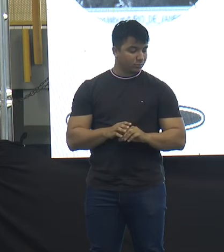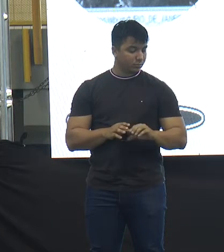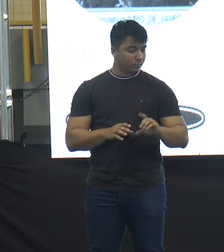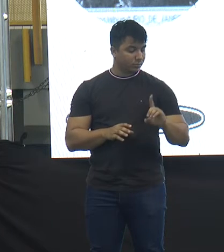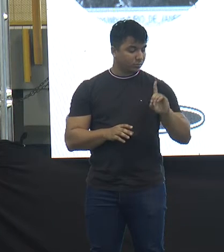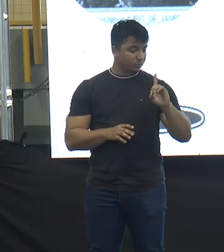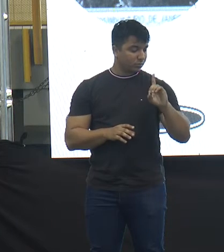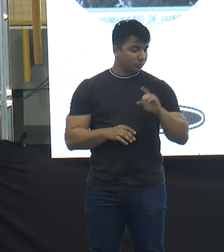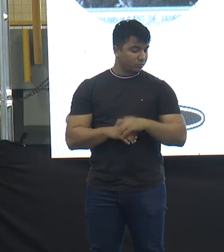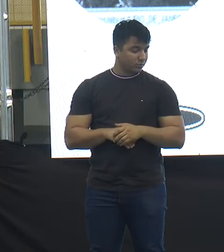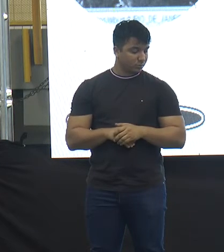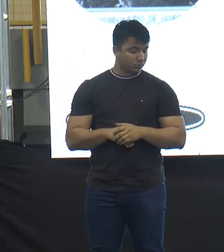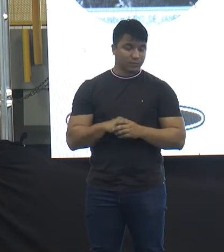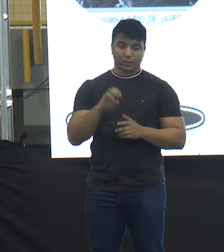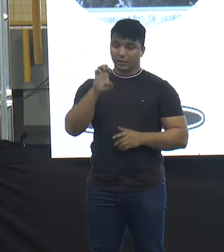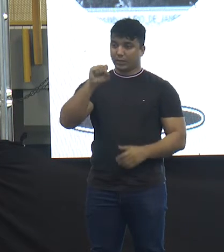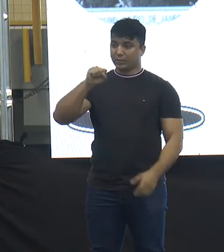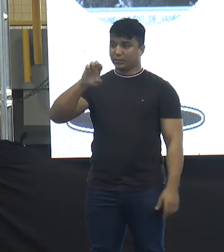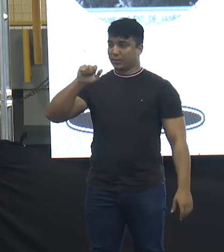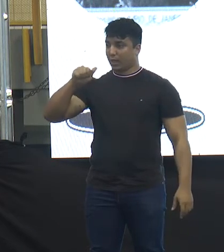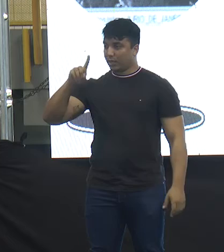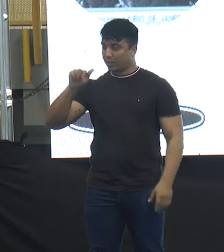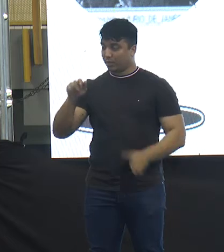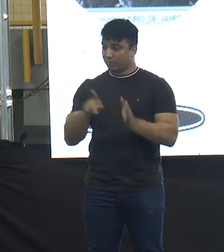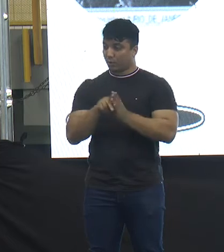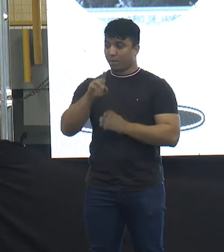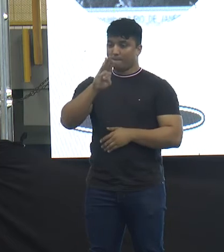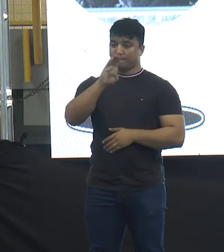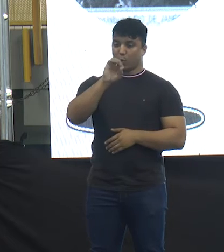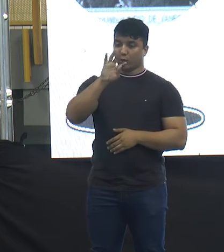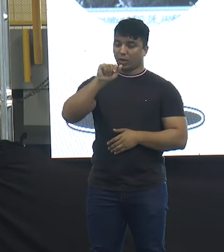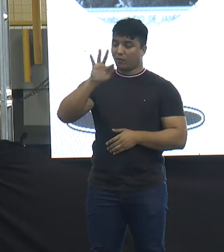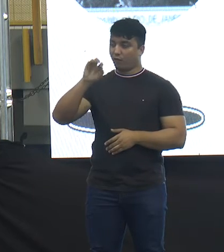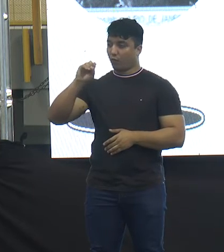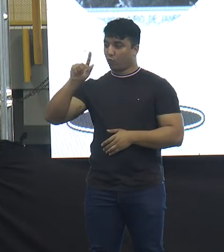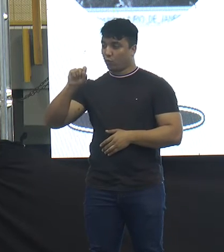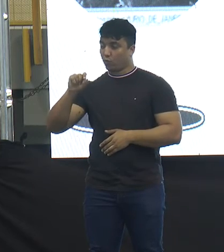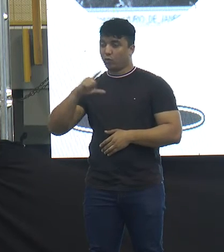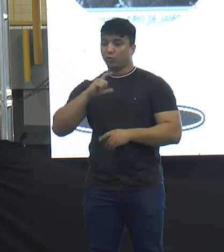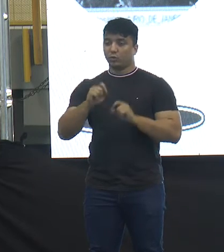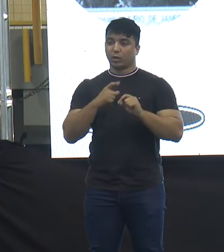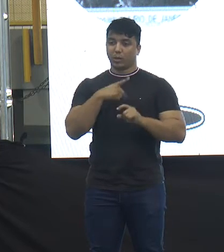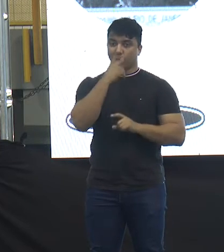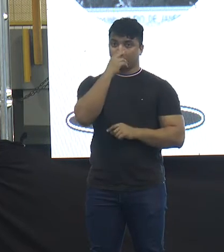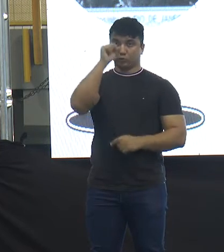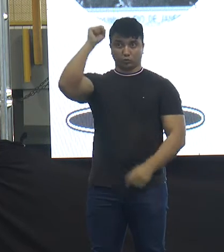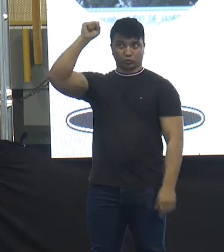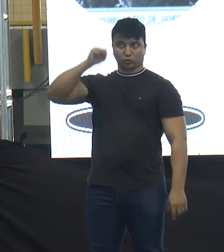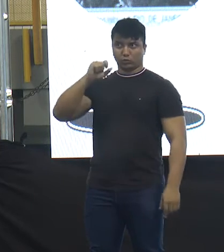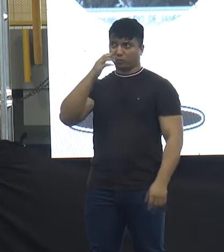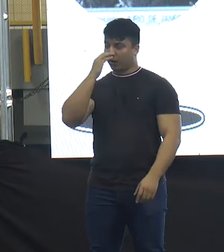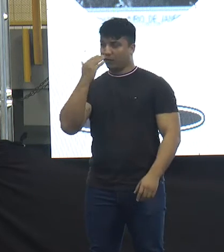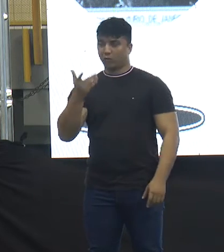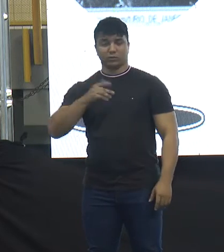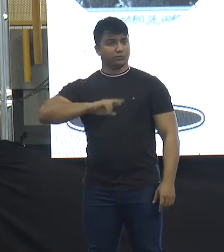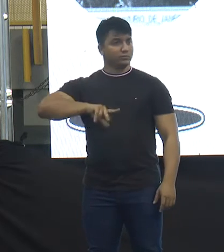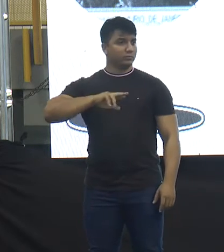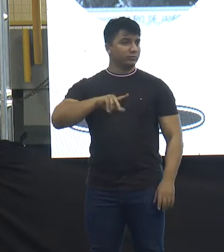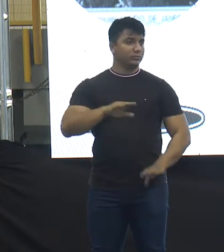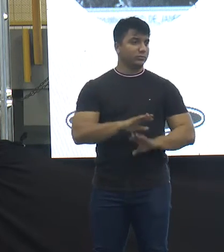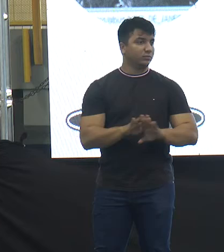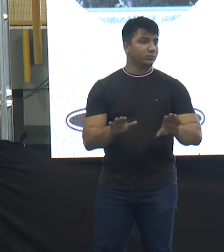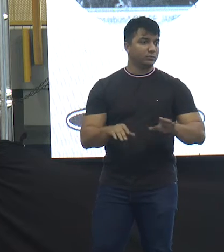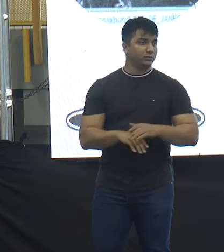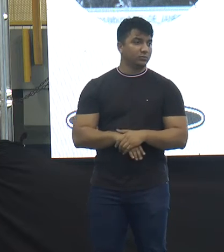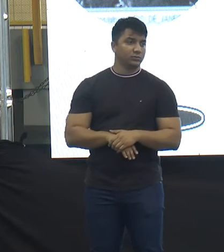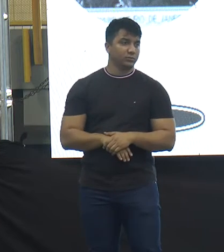D, a enseada de Botafogo, está no sul da parte frontal. Eu já não quero nem saber onde é que está a enseada